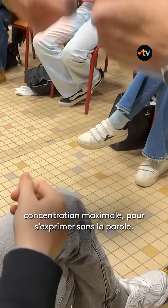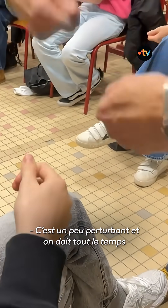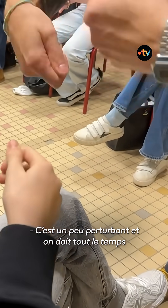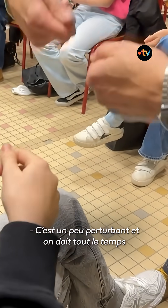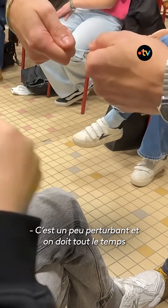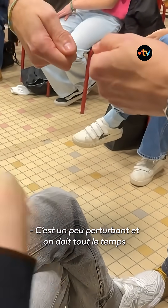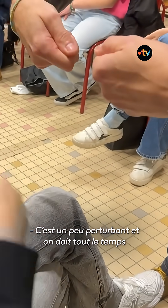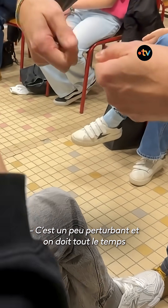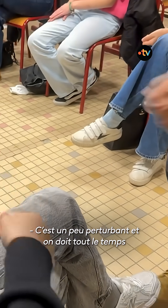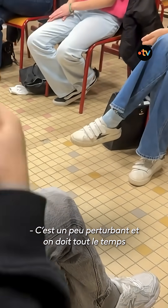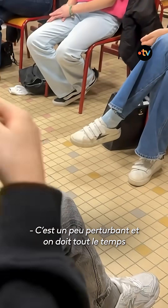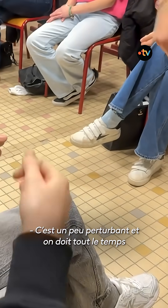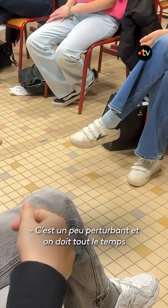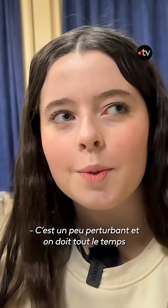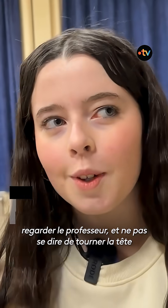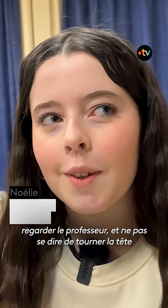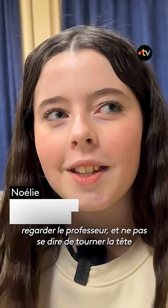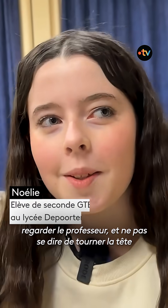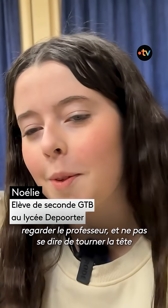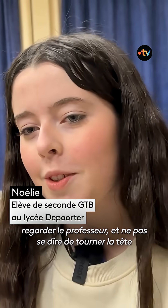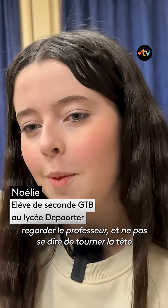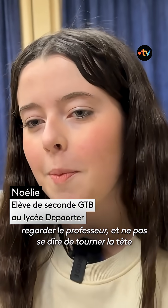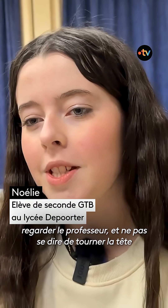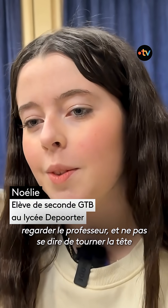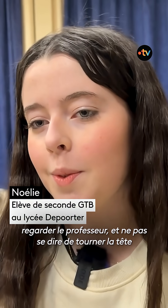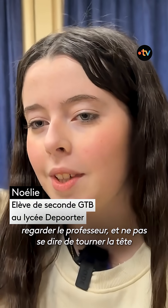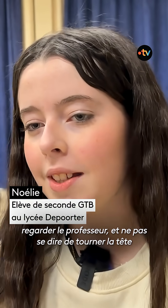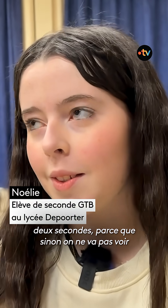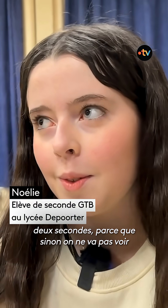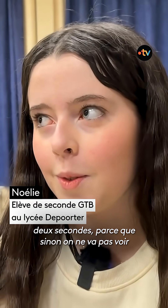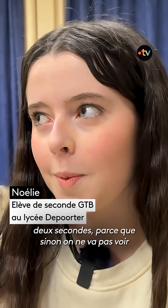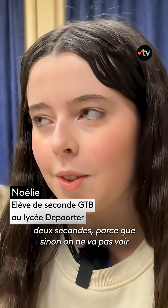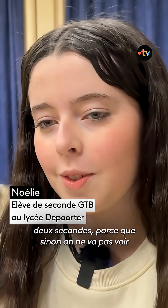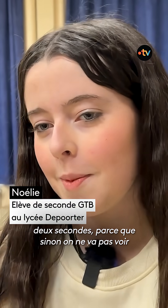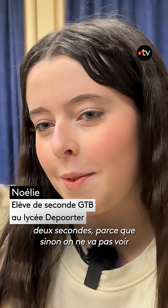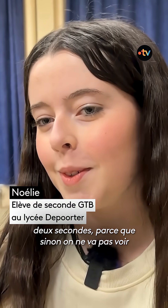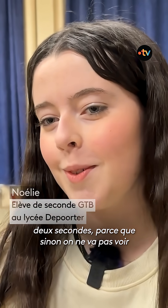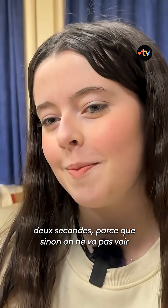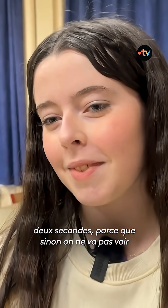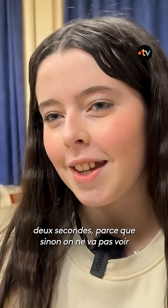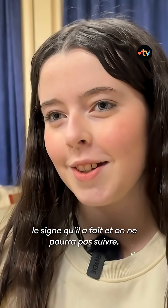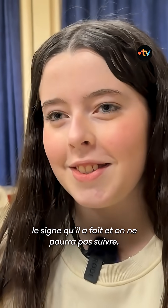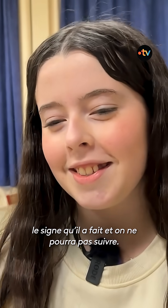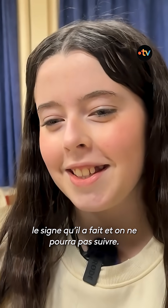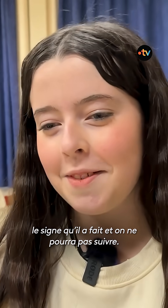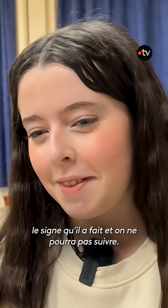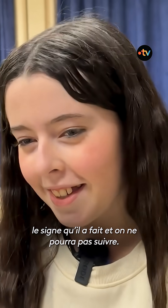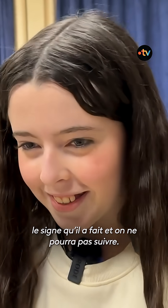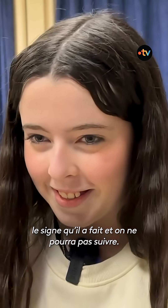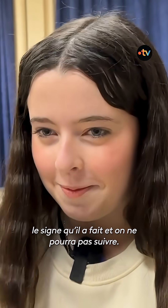un peu perturbant et on doit tout le temps regarder le professeur. On ne peut pas dire de tourner la tête 2 secondes parce que sinon on ne va pas voir le signe qu'il a fait et on ne pourra